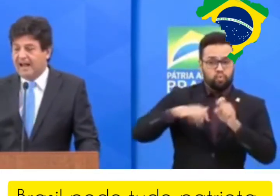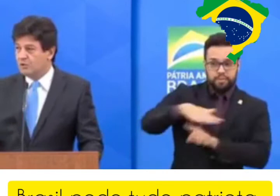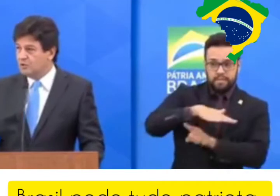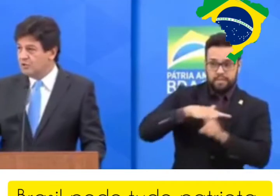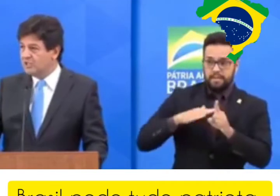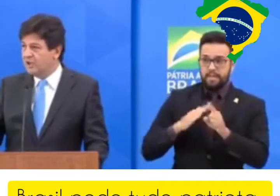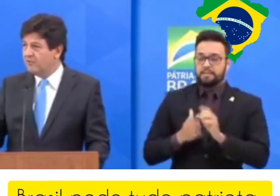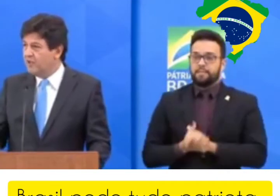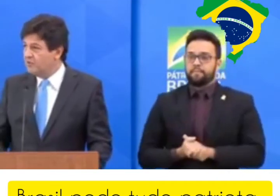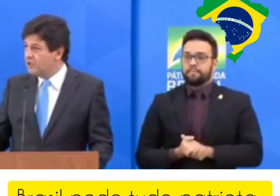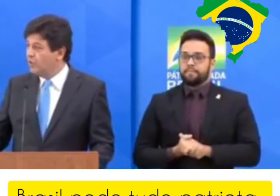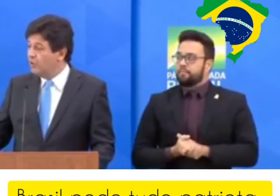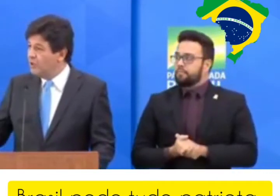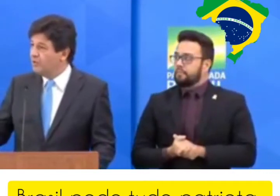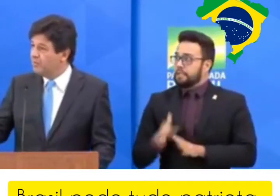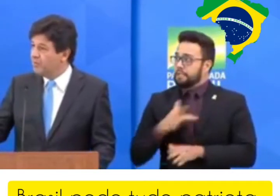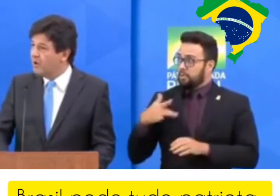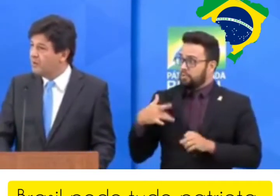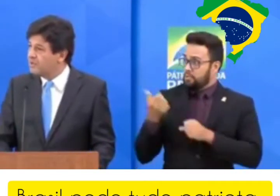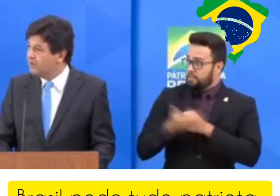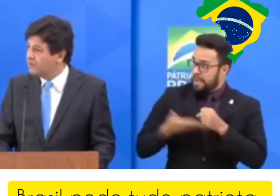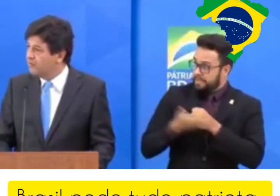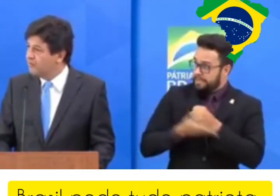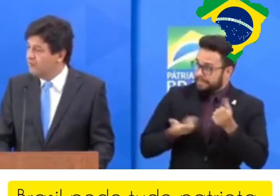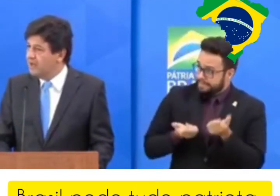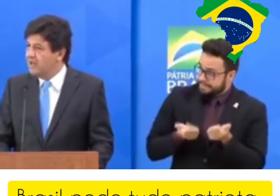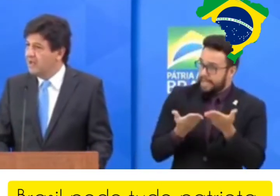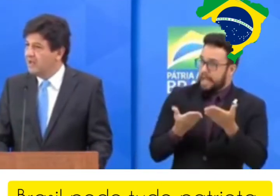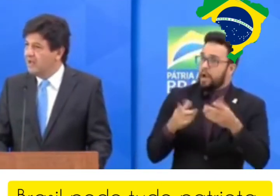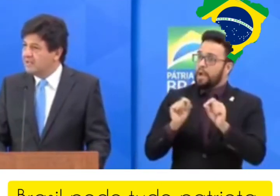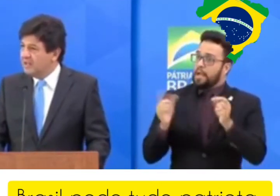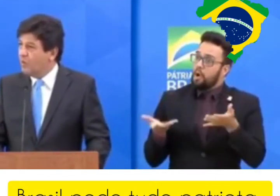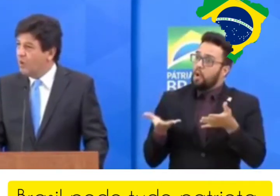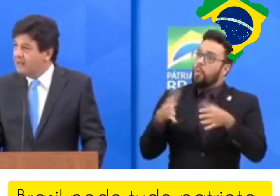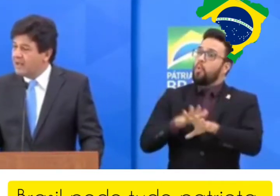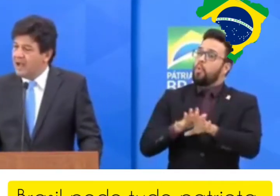ele traz o desafio de incluir no programa de saúde da família